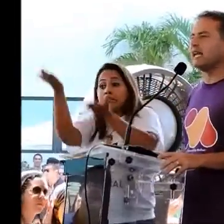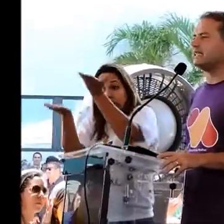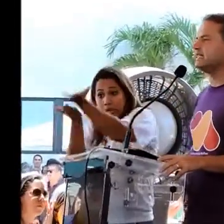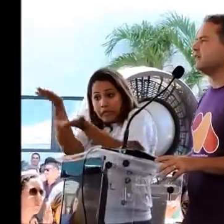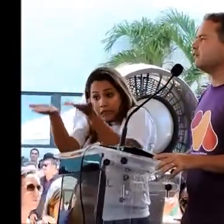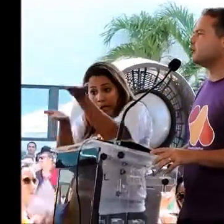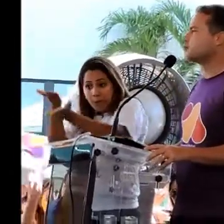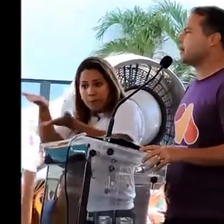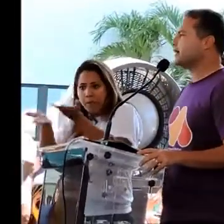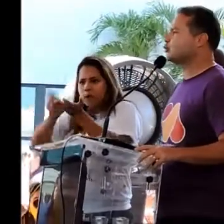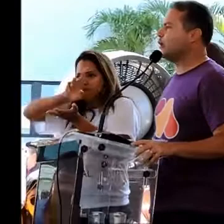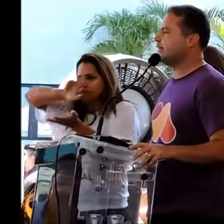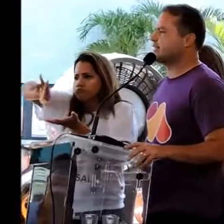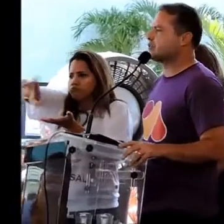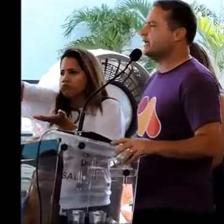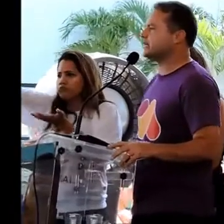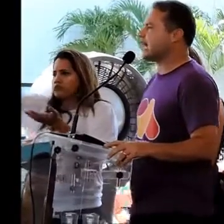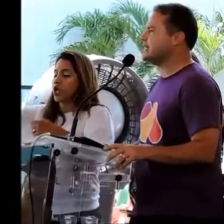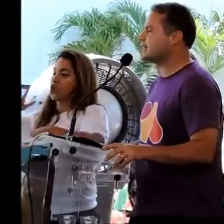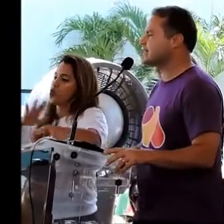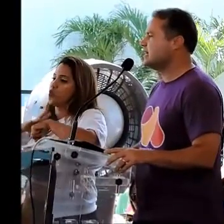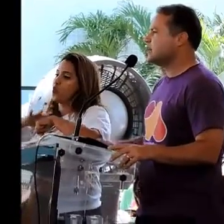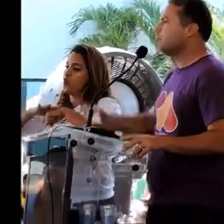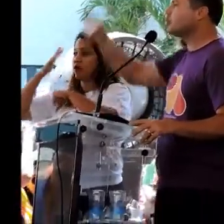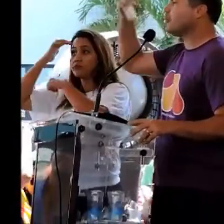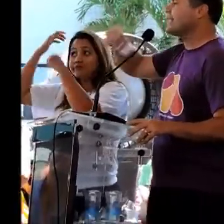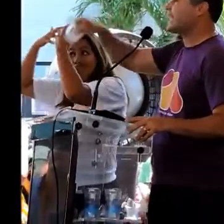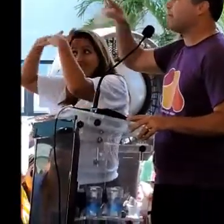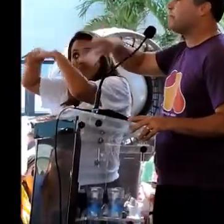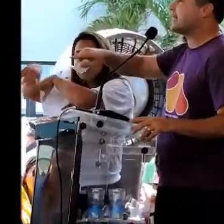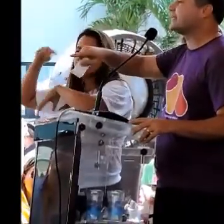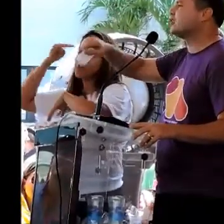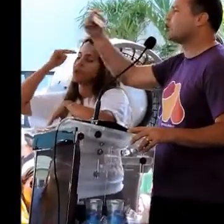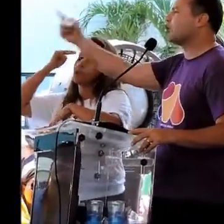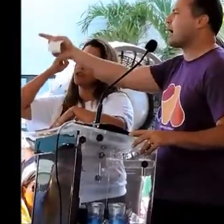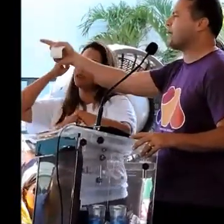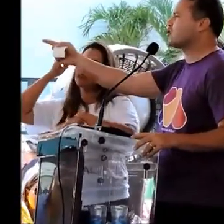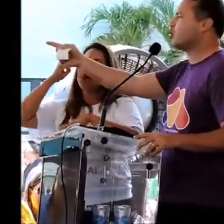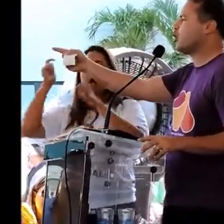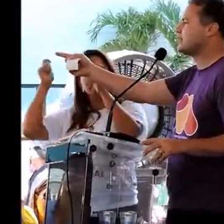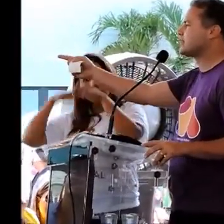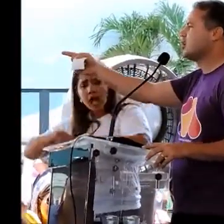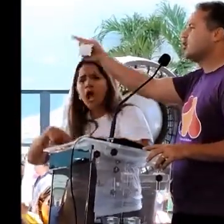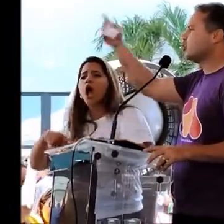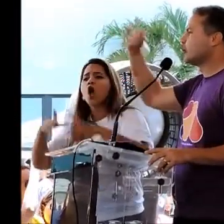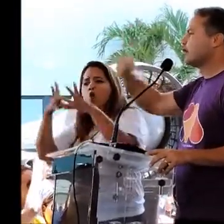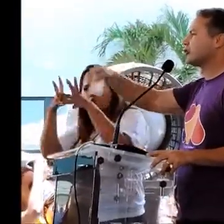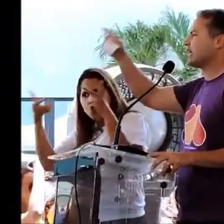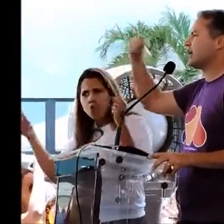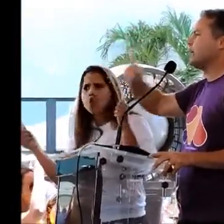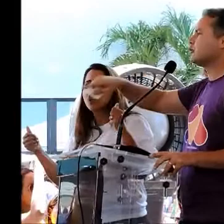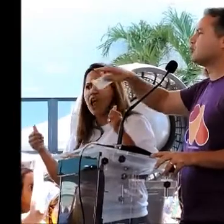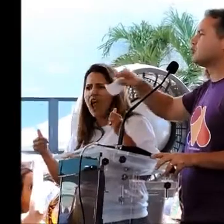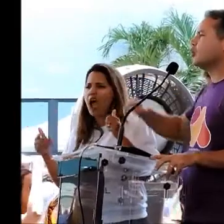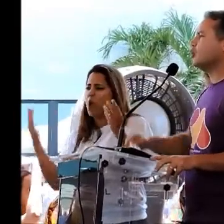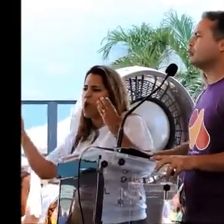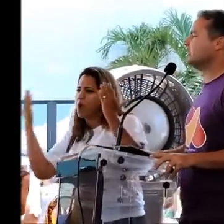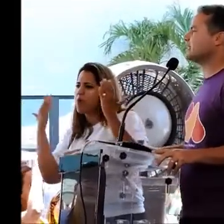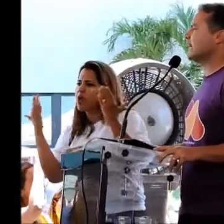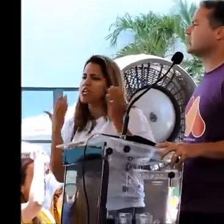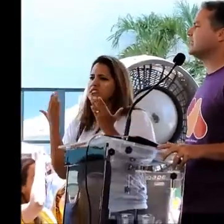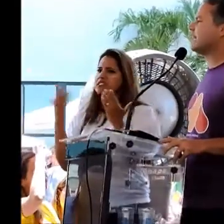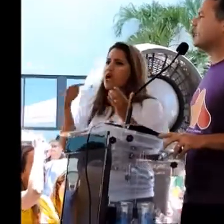tratamentos alternativos para as doenças mentais, muito mais capazes de curar pessoas do que os